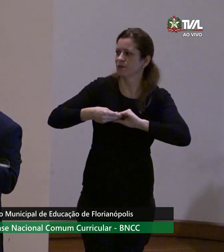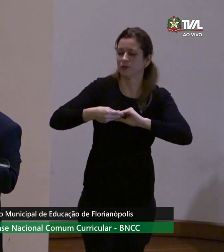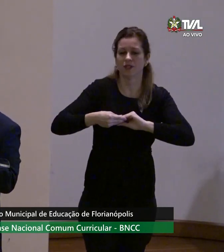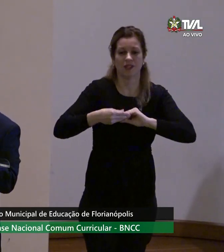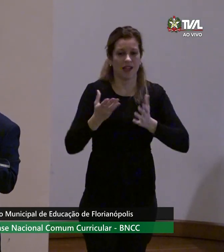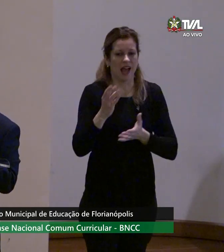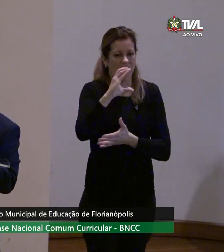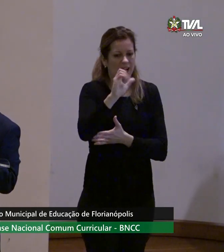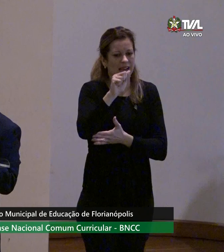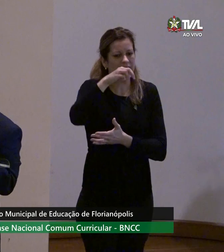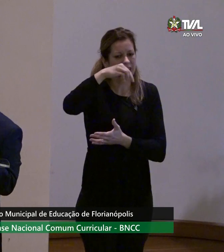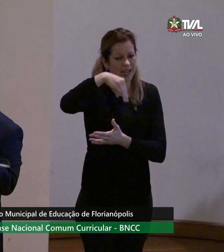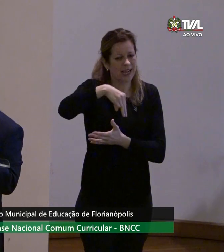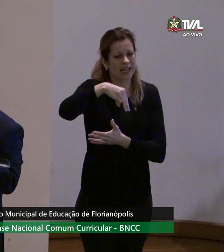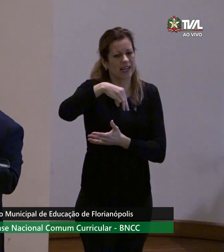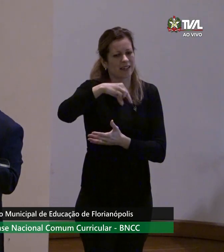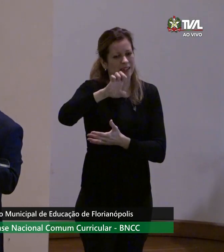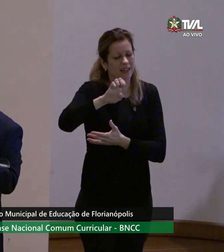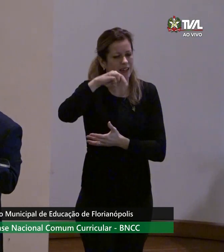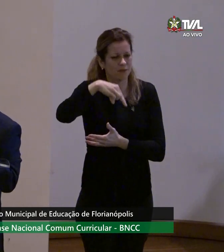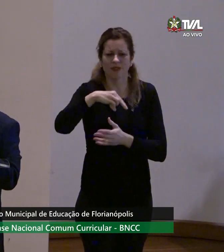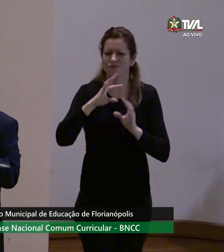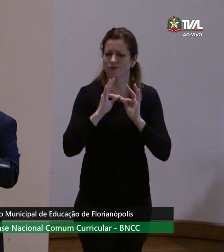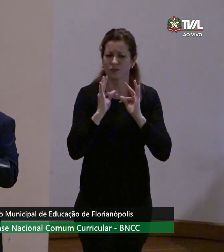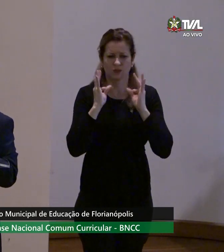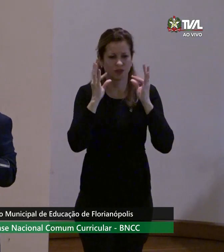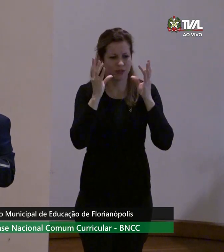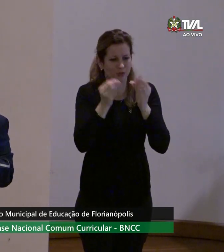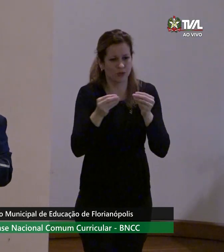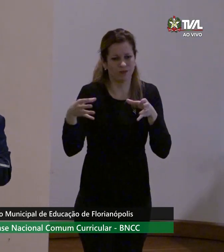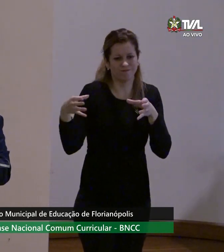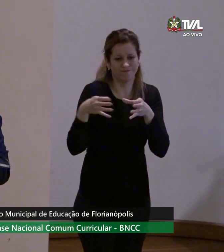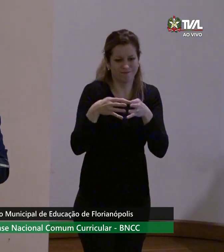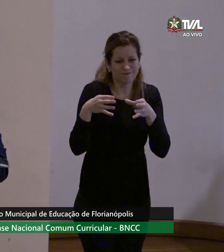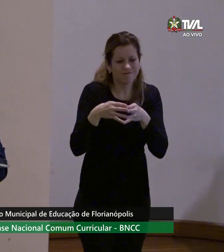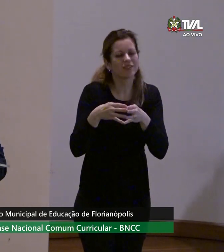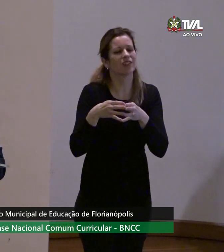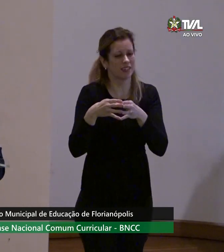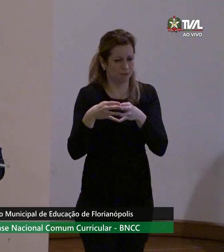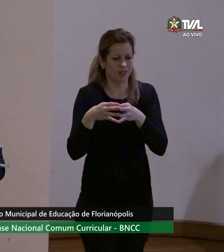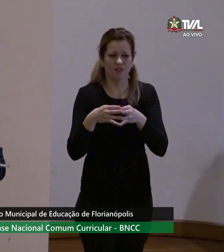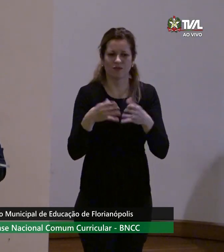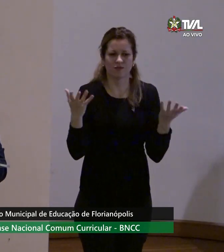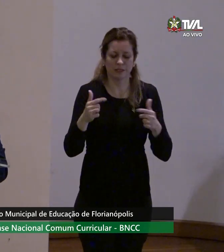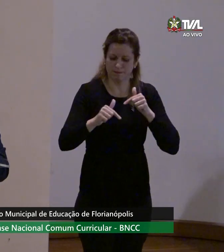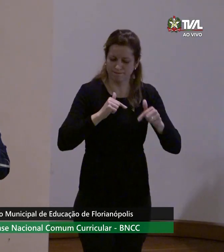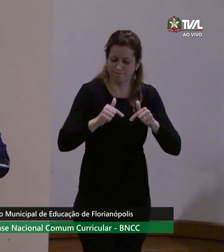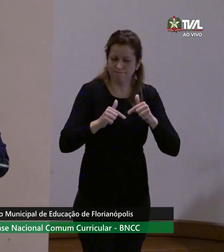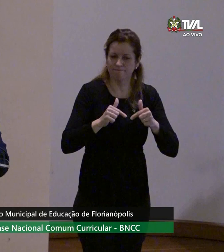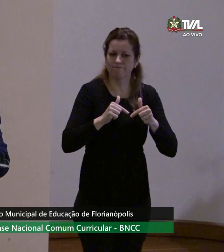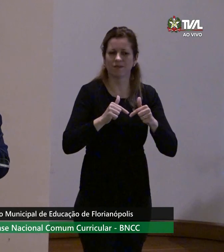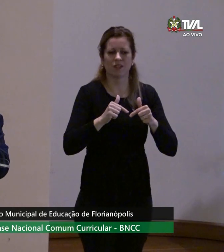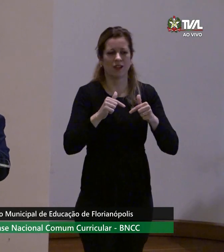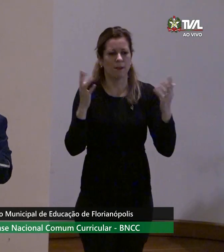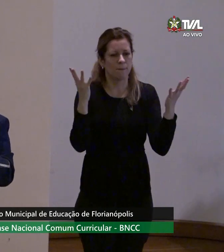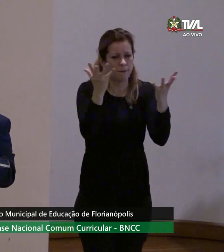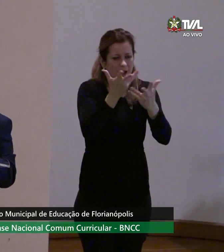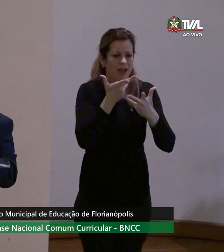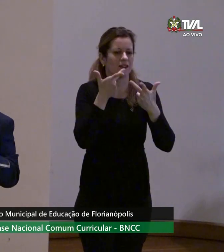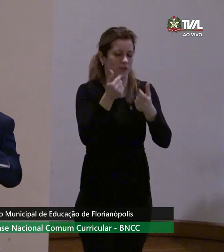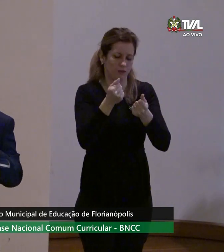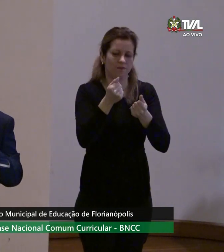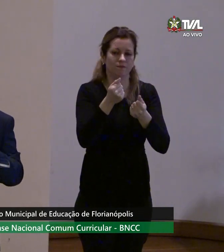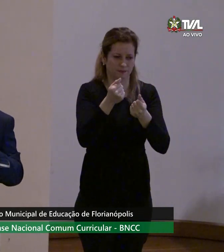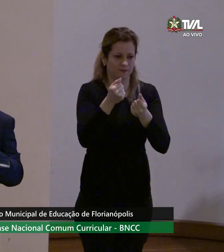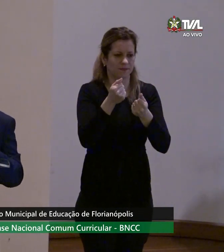organizadoras do evento E aí toda a equipe da dei que faz um trabalho brilhante Ah faz um trabalho maravilhoso